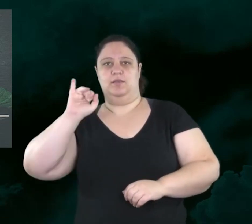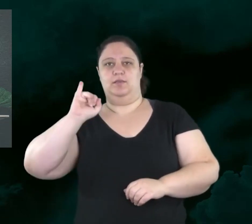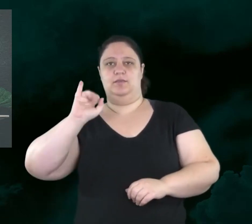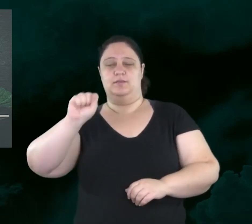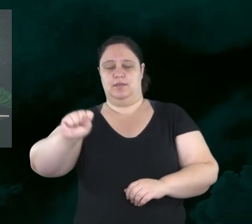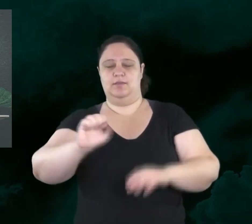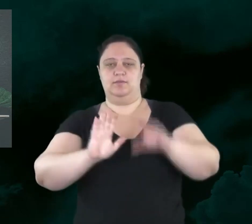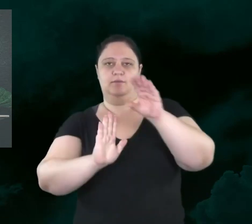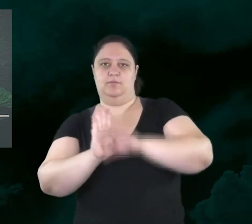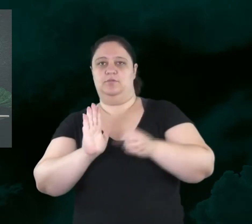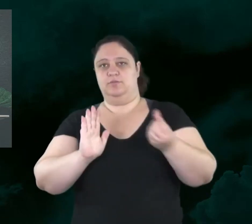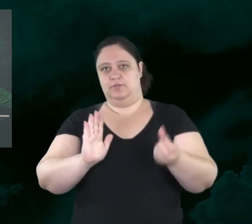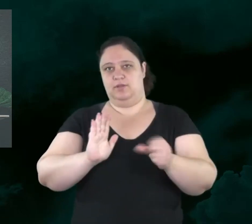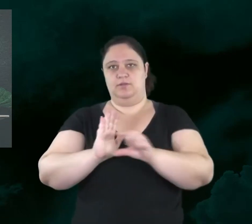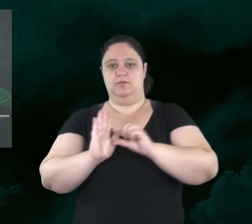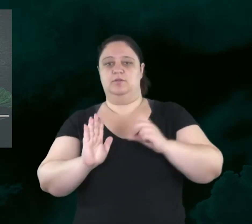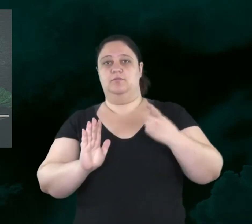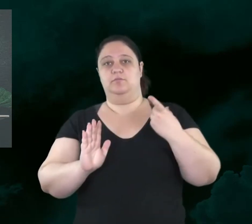13, tá?